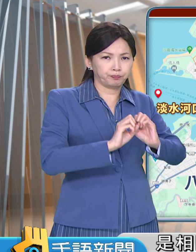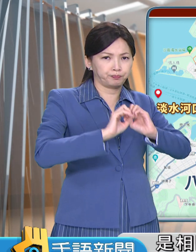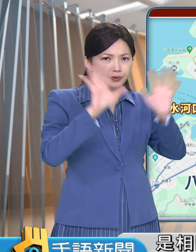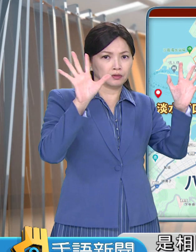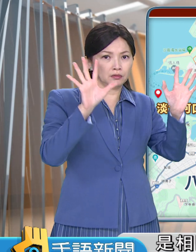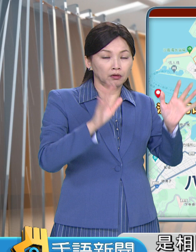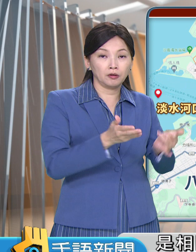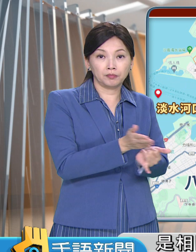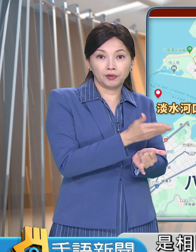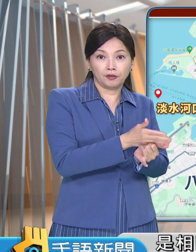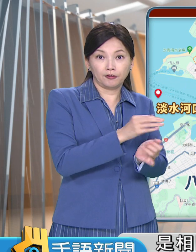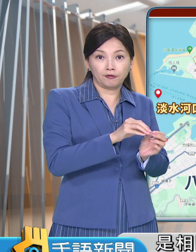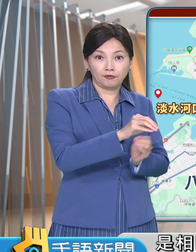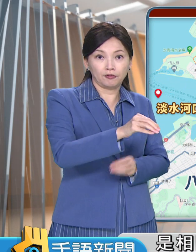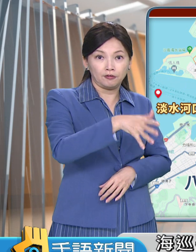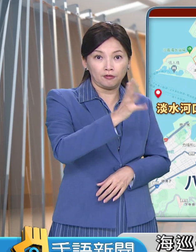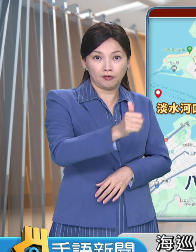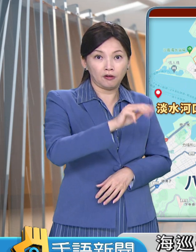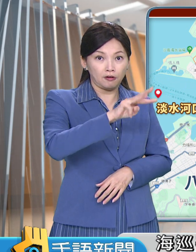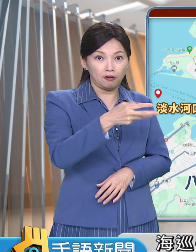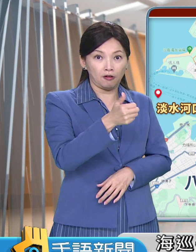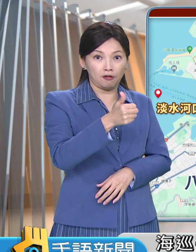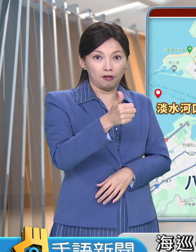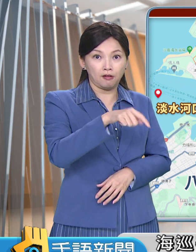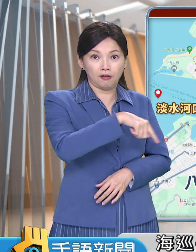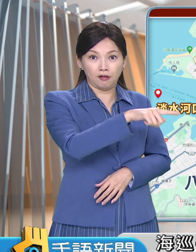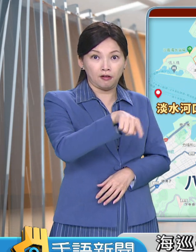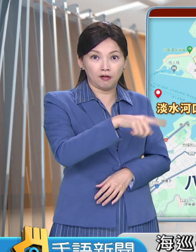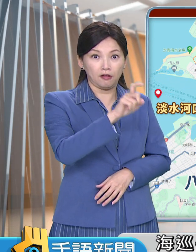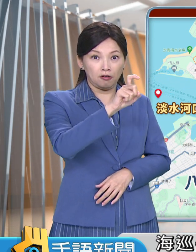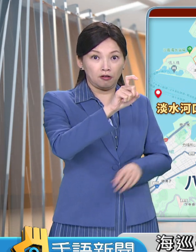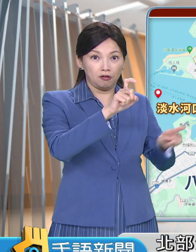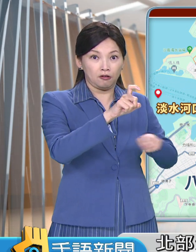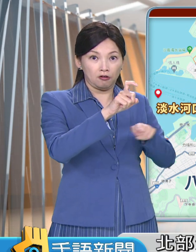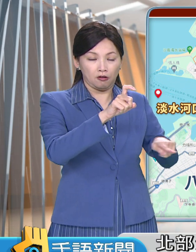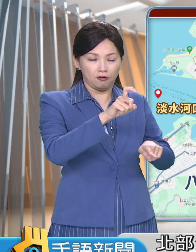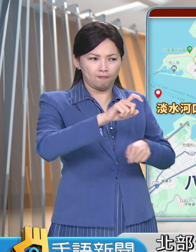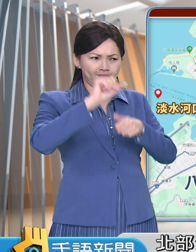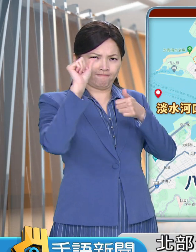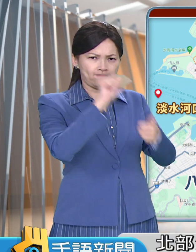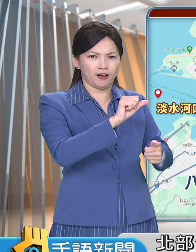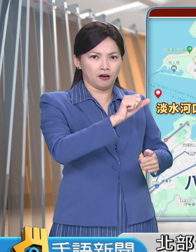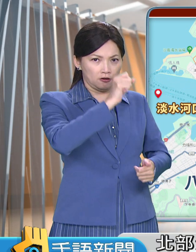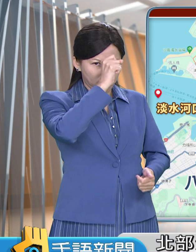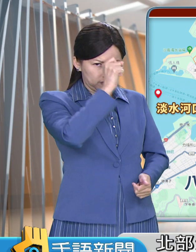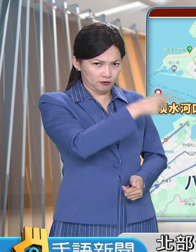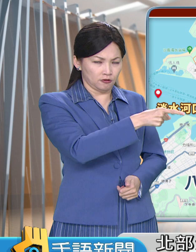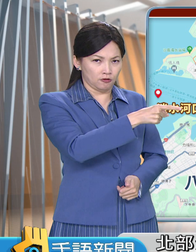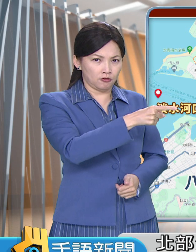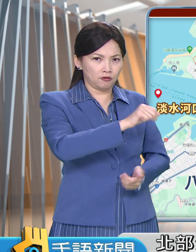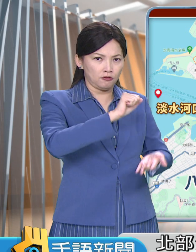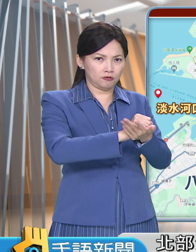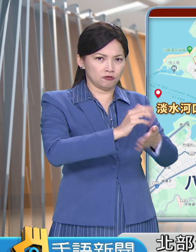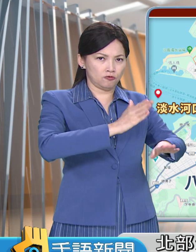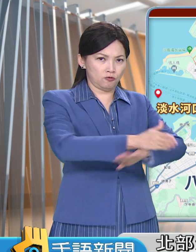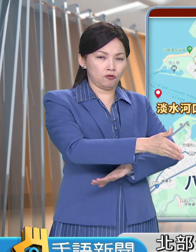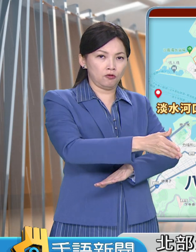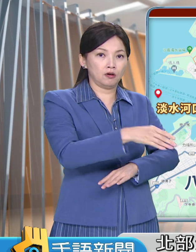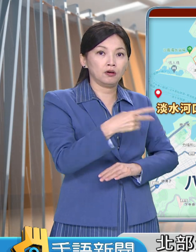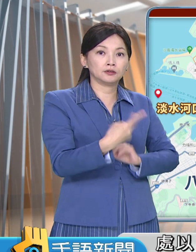疏失。海巡署昨天宣布，北部分署长廖德胜等十人处以申